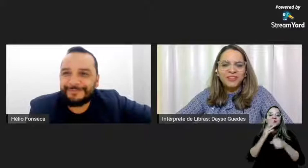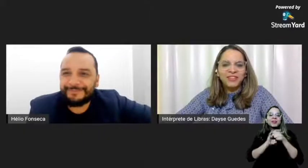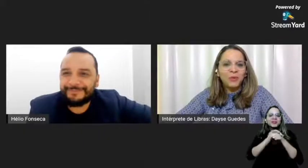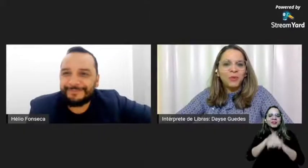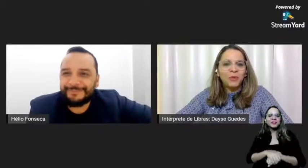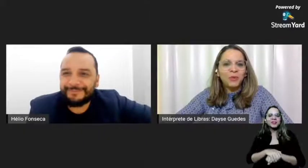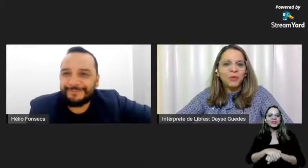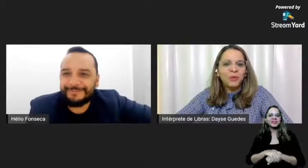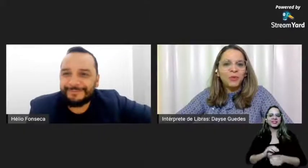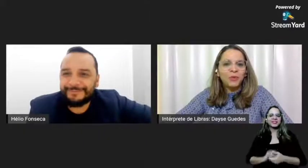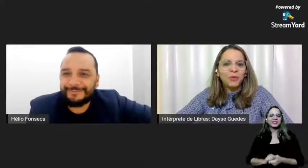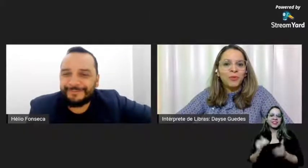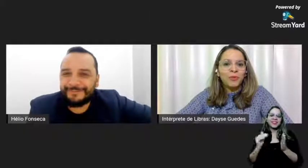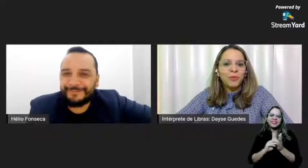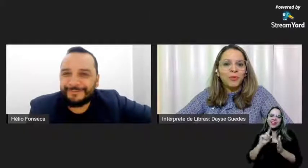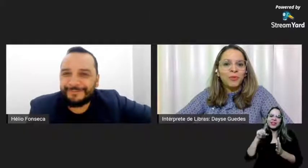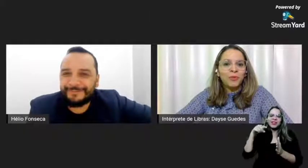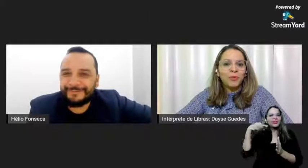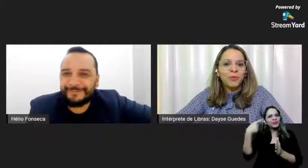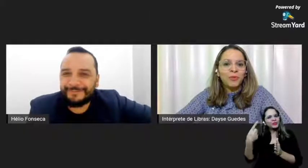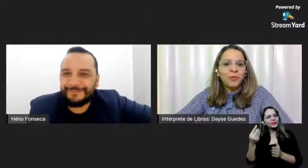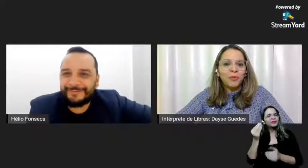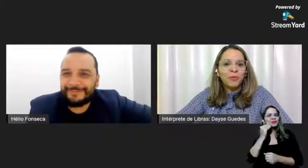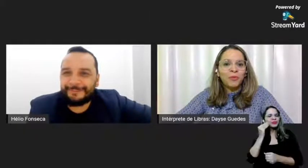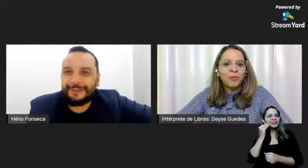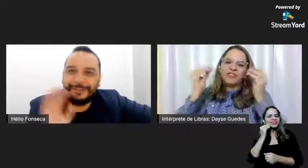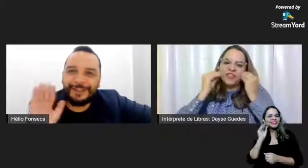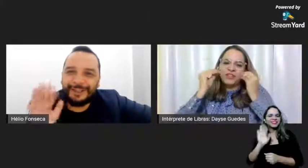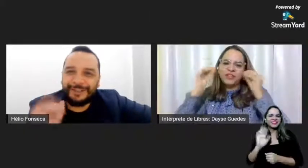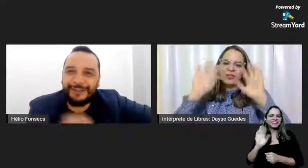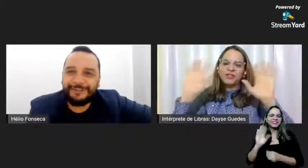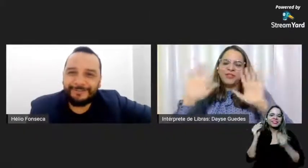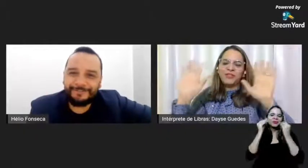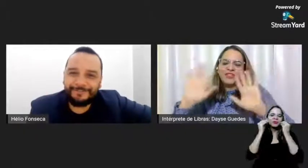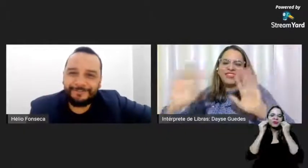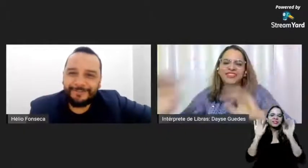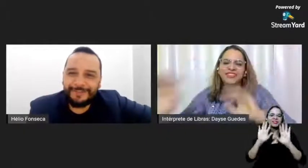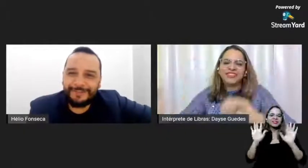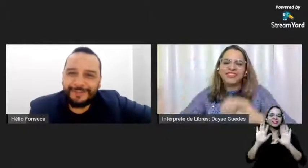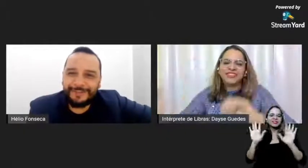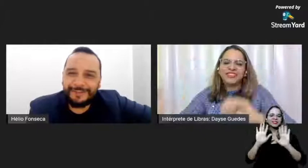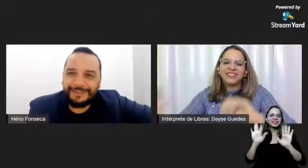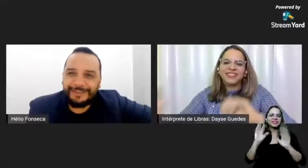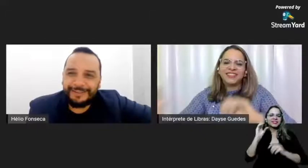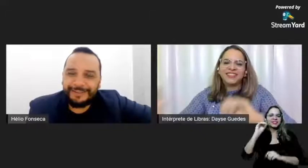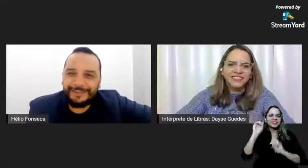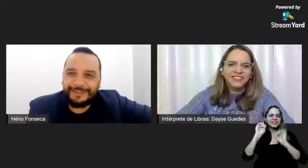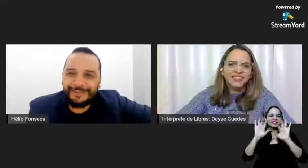pessoal, então até uma próxima oportunidade. Boa noite, tchau.